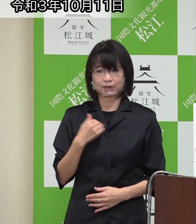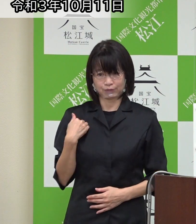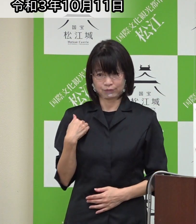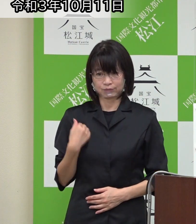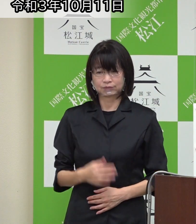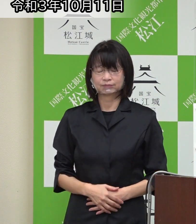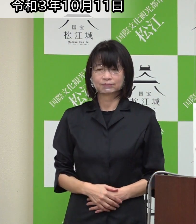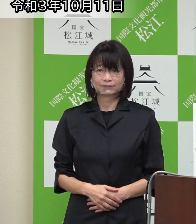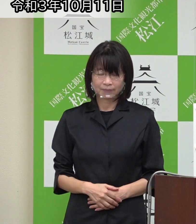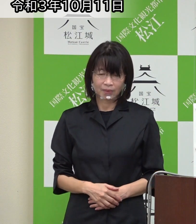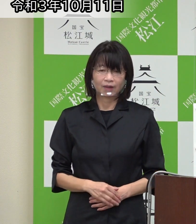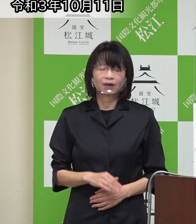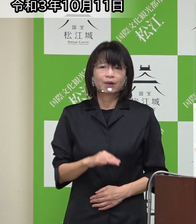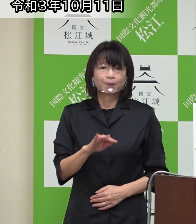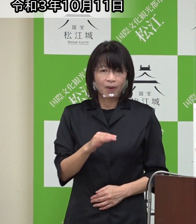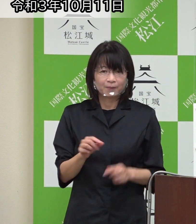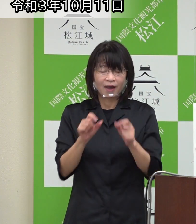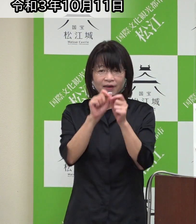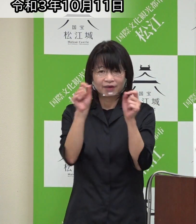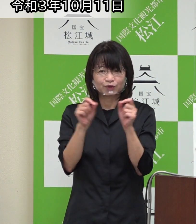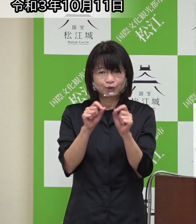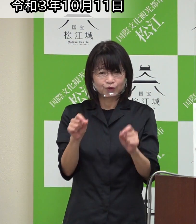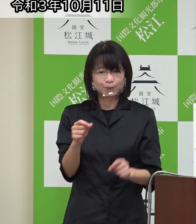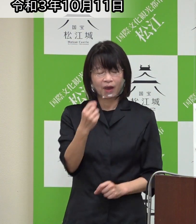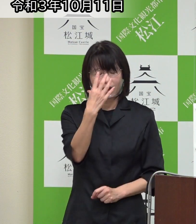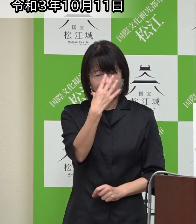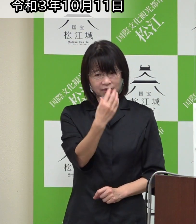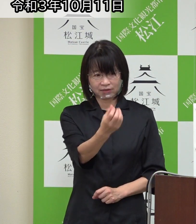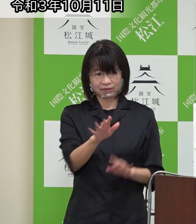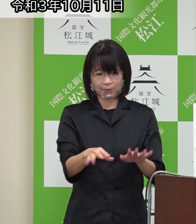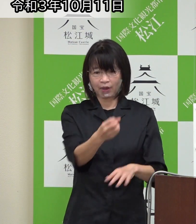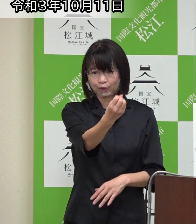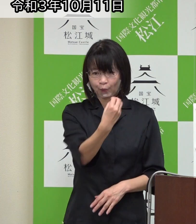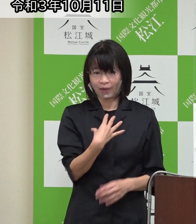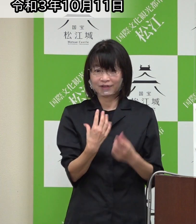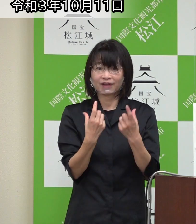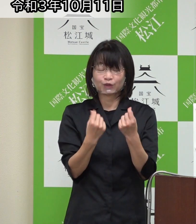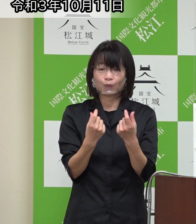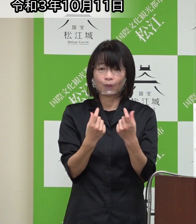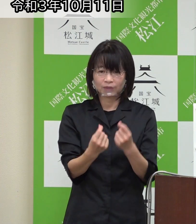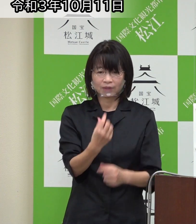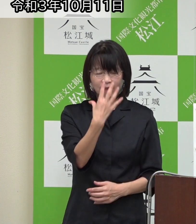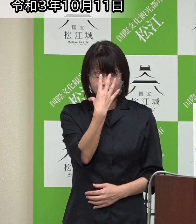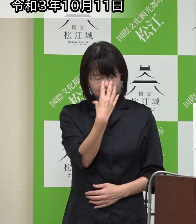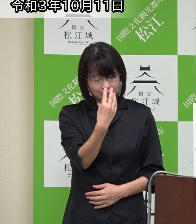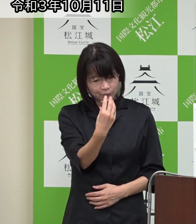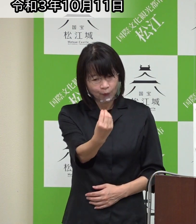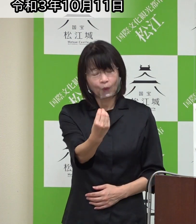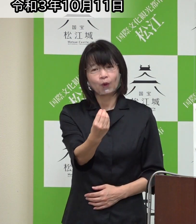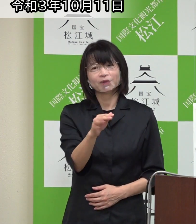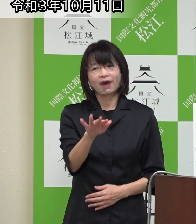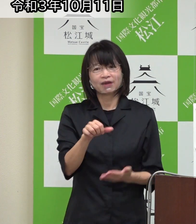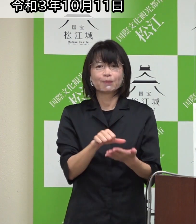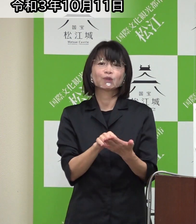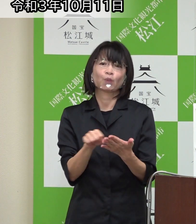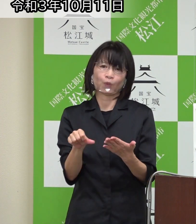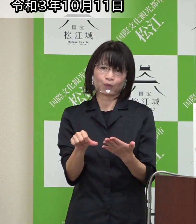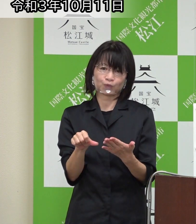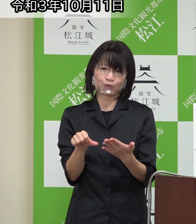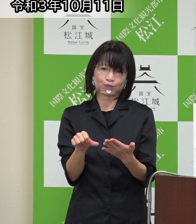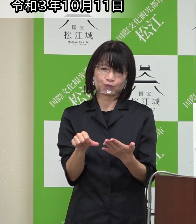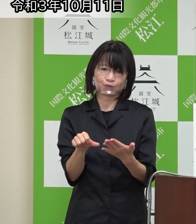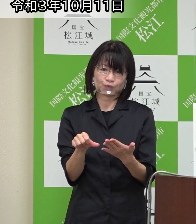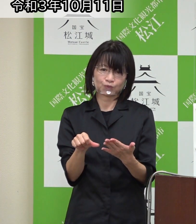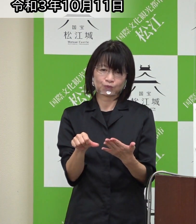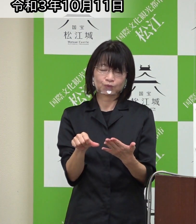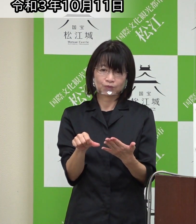ズるかっていったら面白いものだと思うんです。興味を引くものがないと皆さん登録をする、インセンティブが湧かないと思うんですね。です